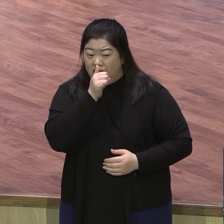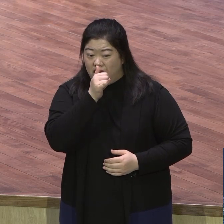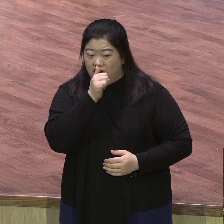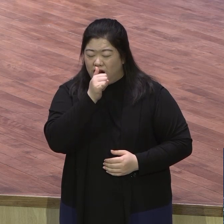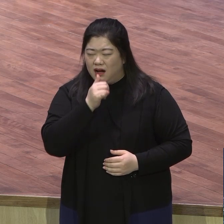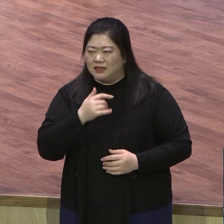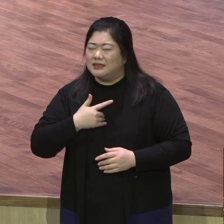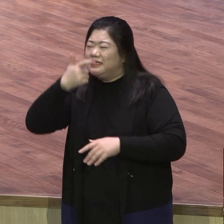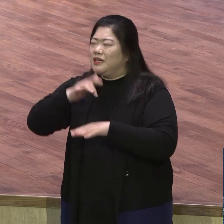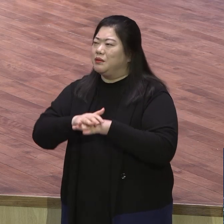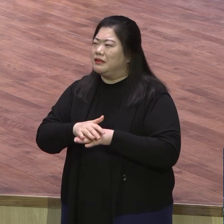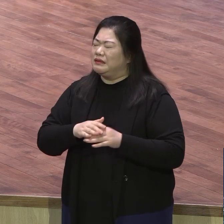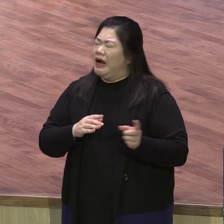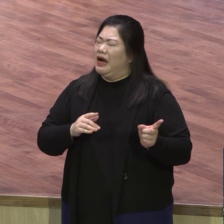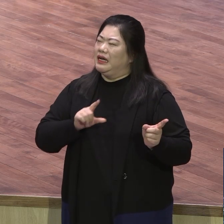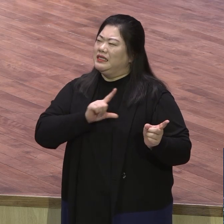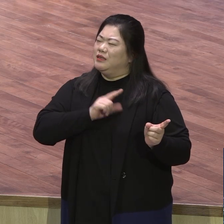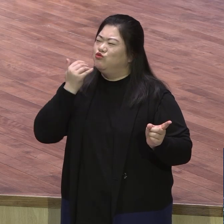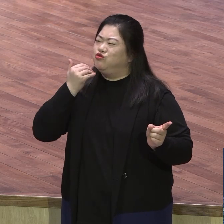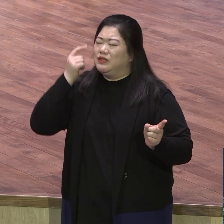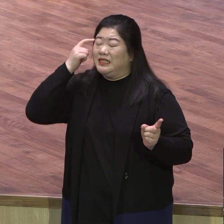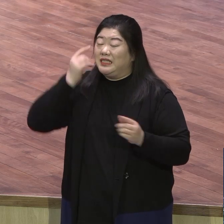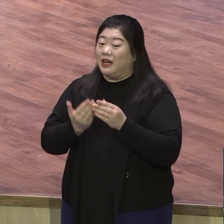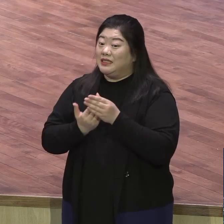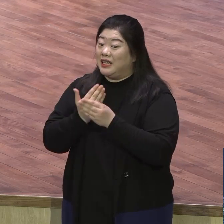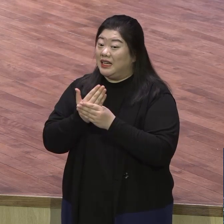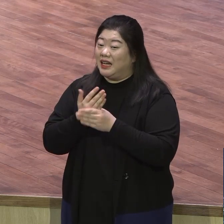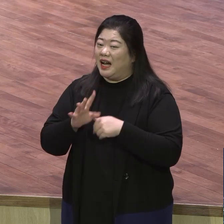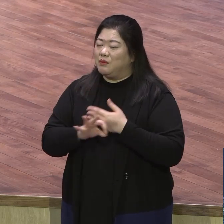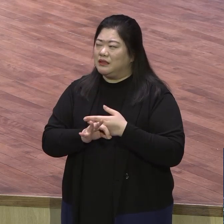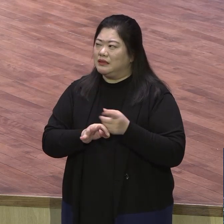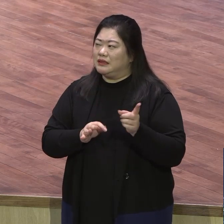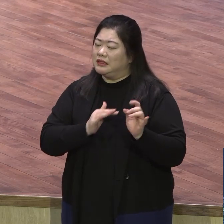생각나거든 미 해결 과제로 놔두지 마시고